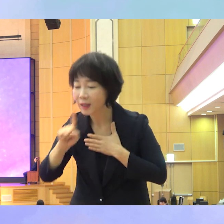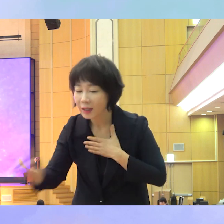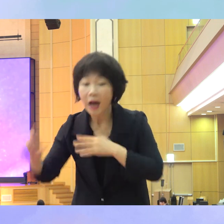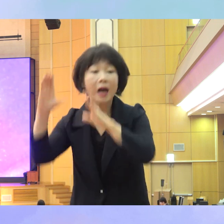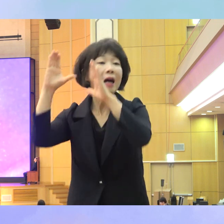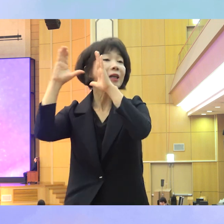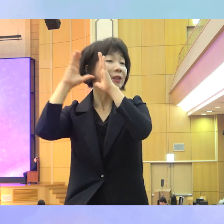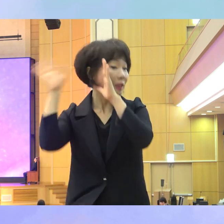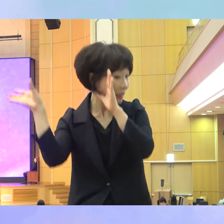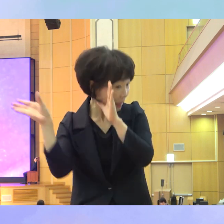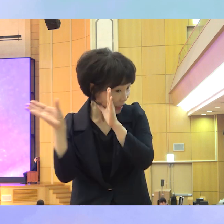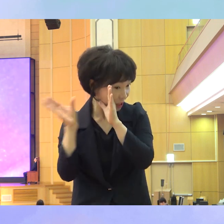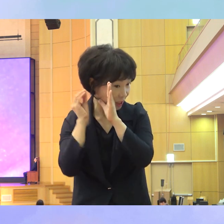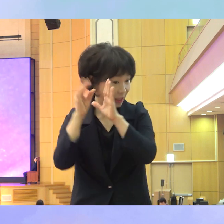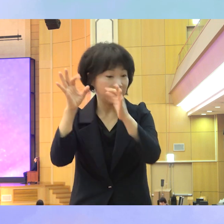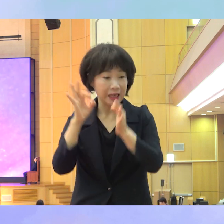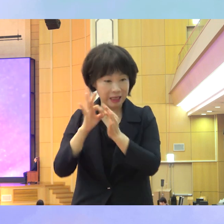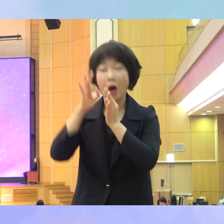들어라,